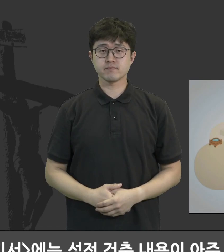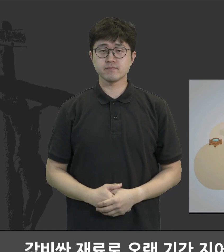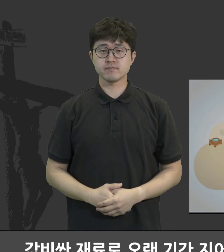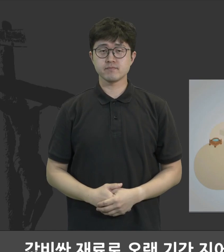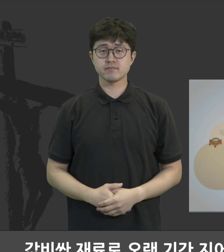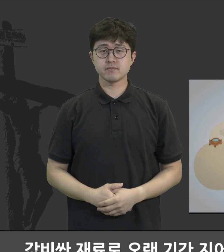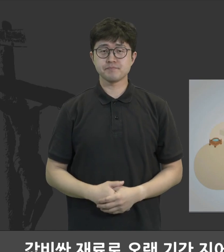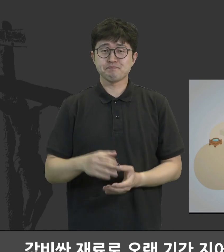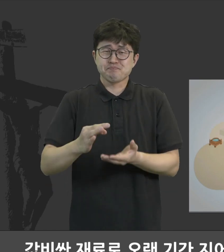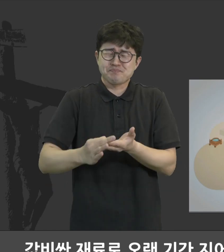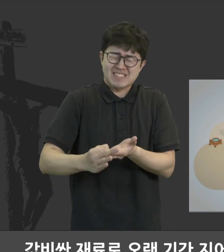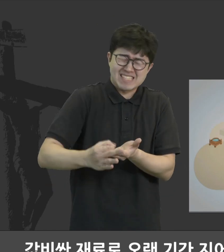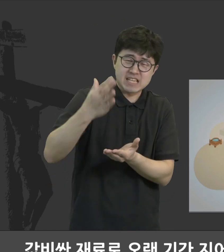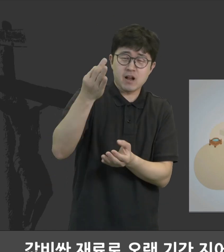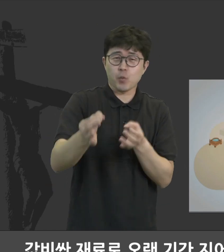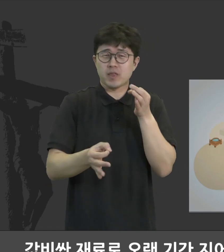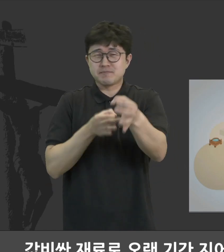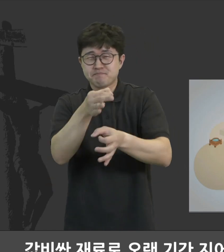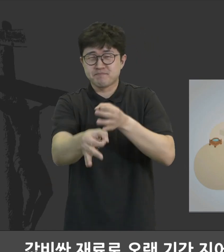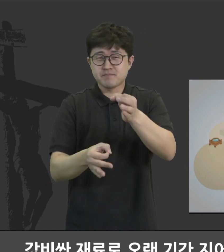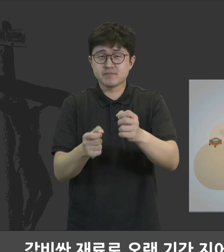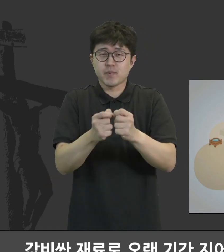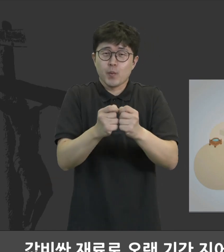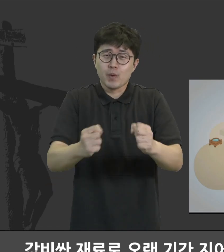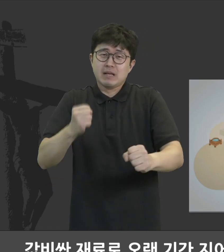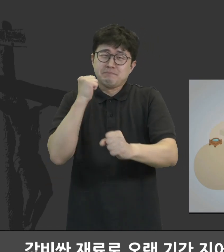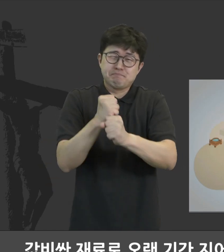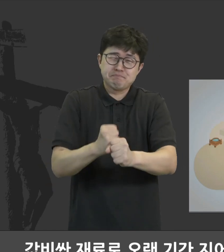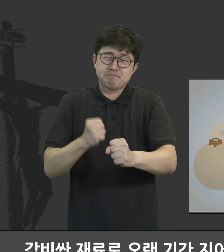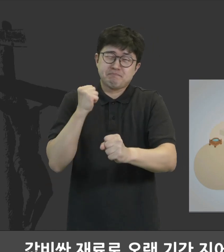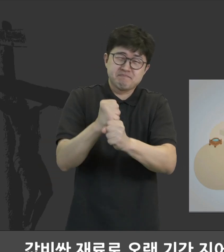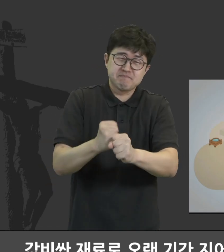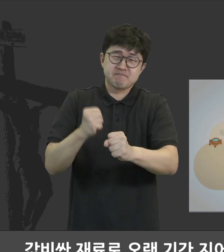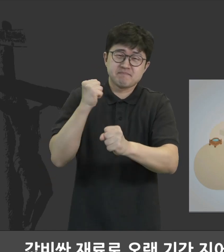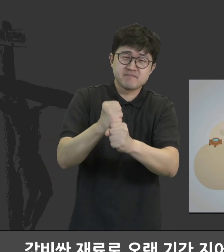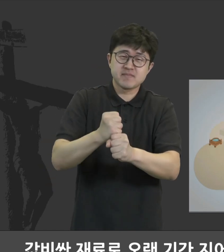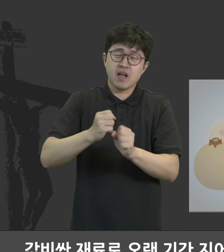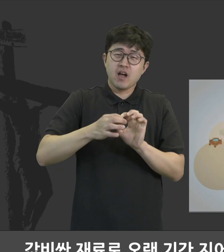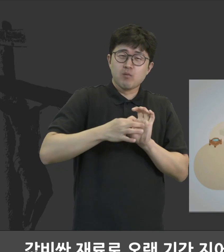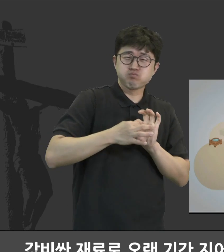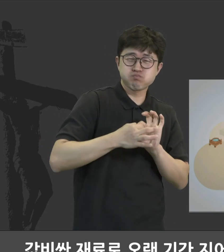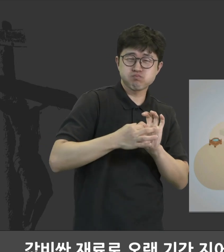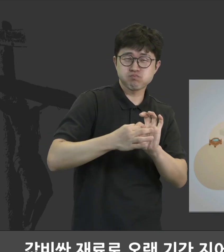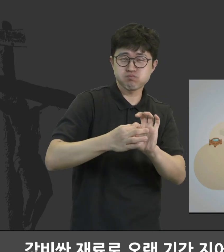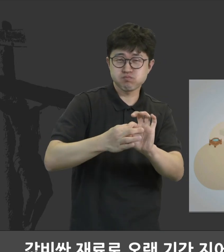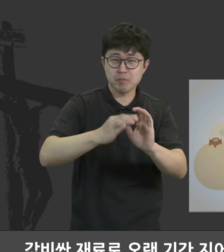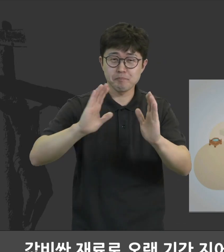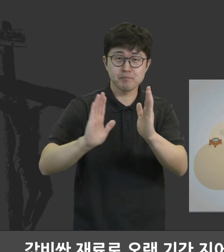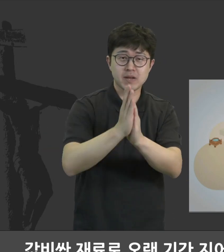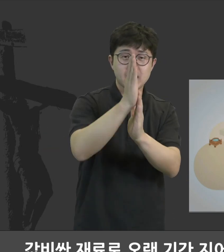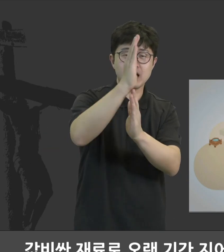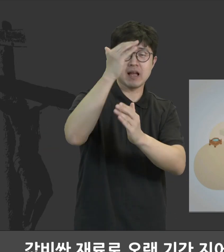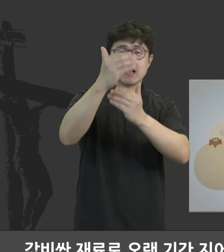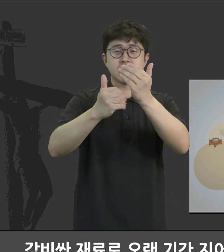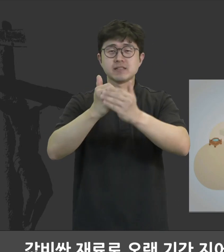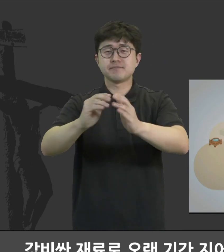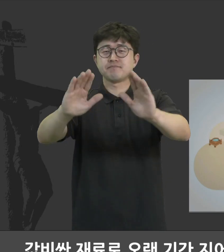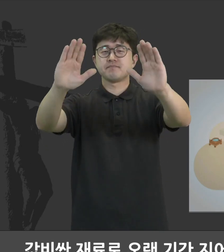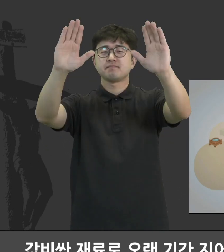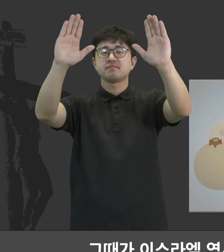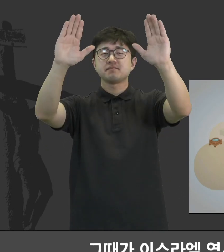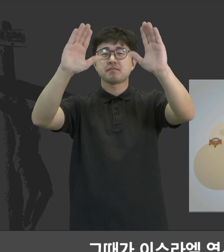화려했습니다. 값비싼 재료로 오랜 기간 지어진 이 성전에서 하나님께 예배드리는 백성들의 모습을